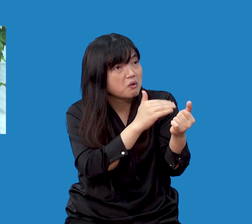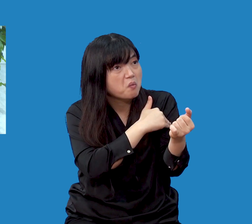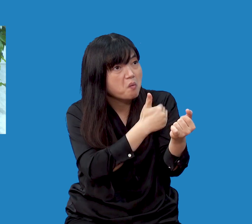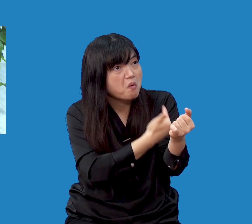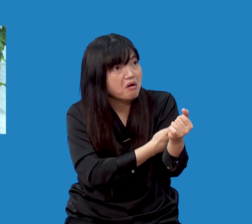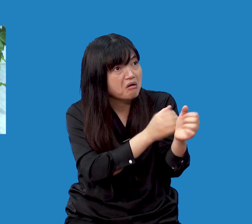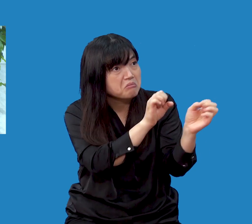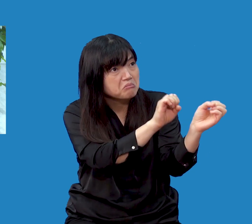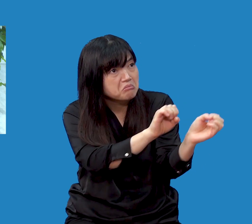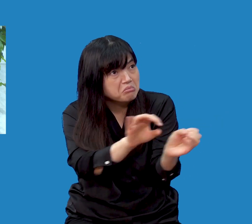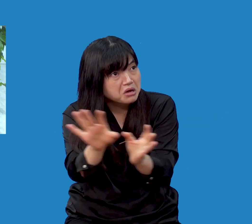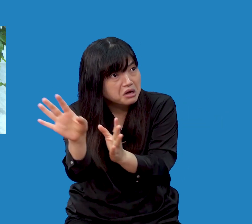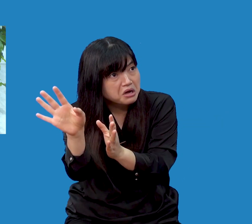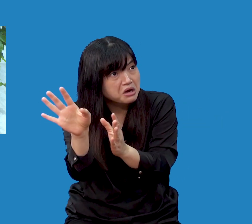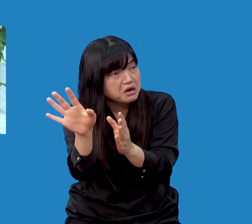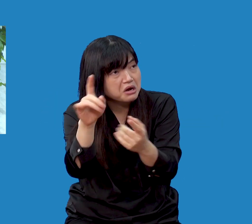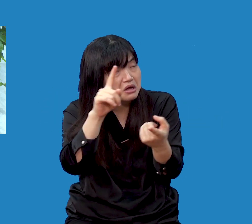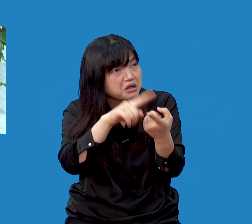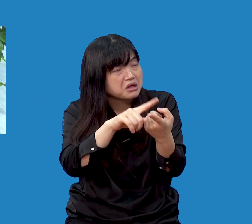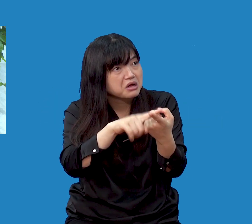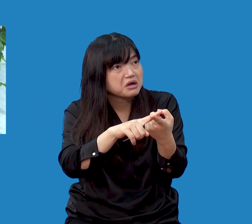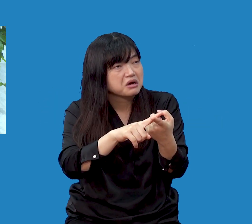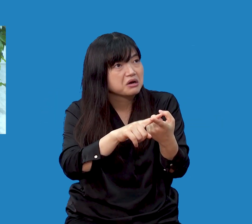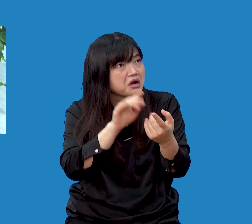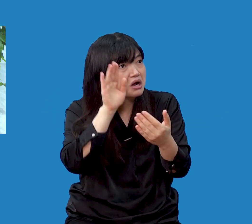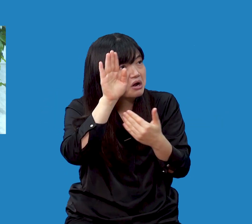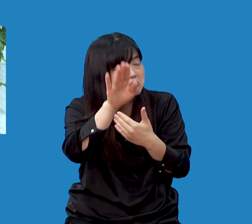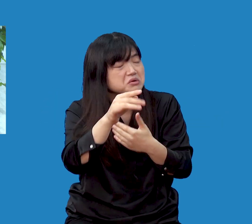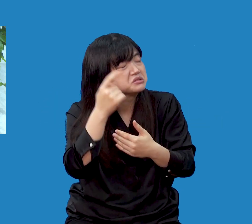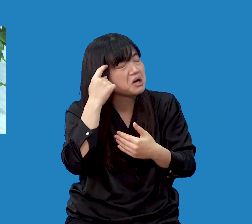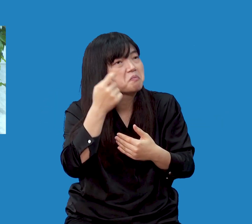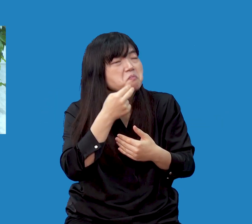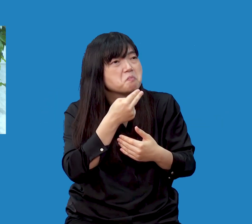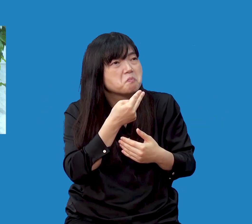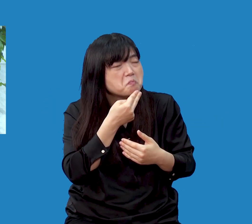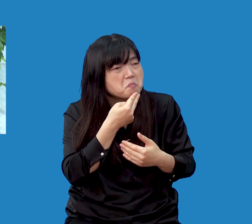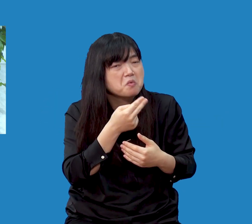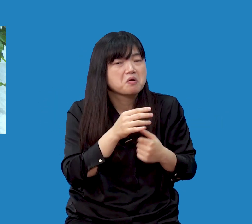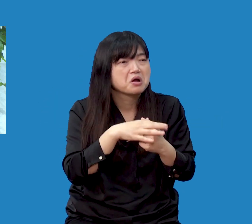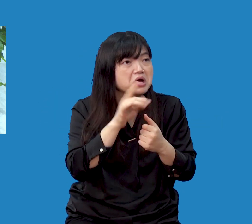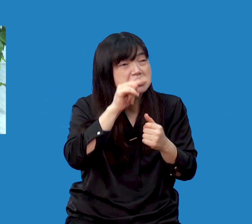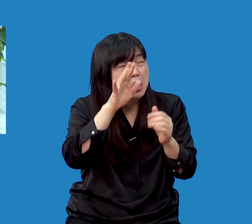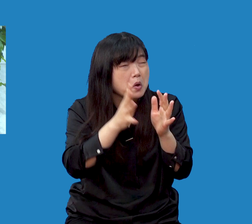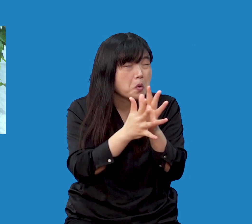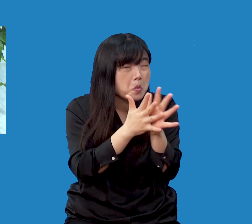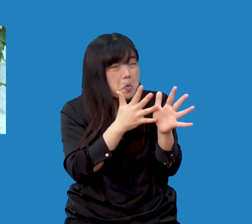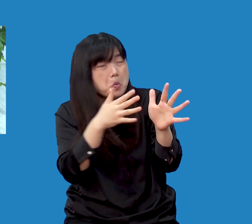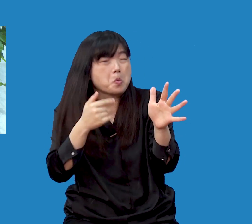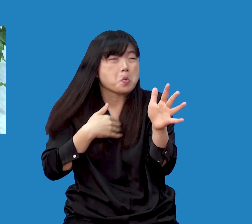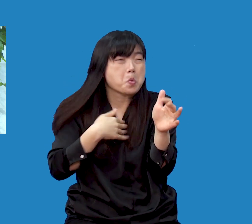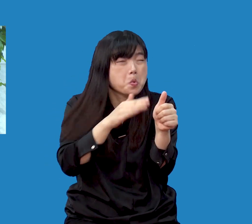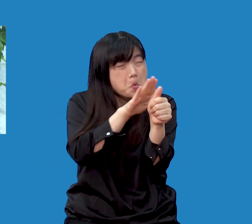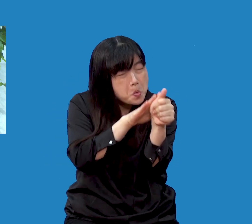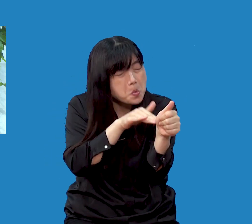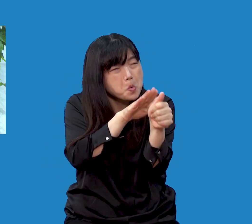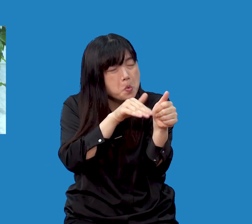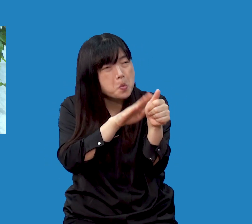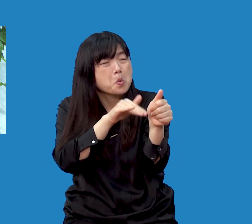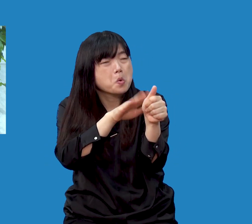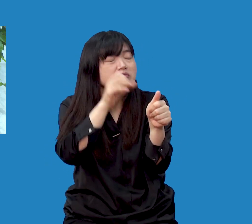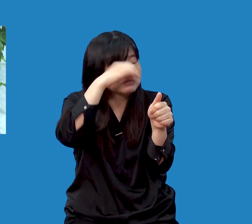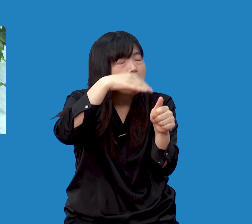권력의 종말을 생각하지 못합니다. 그래서 줄 섭니다. 맹종합니다.